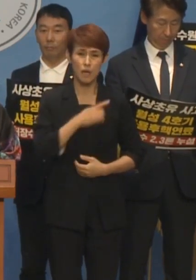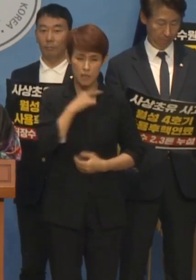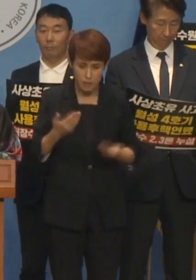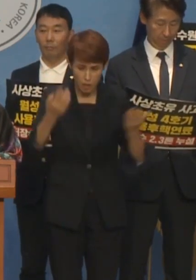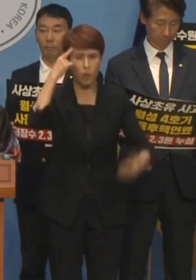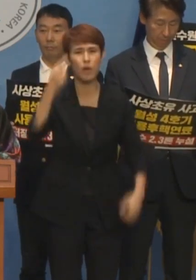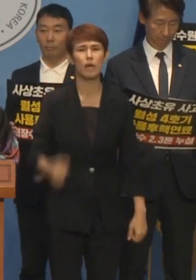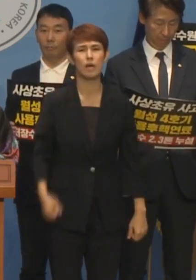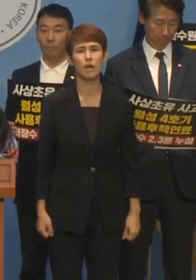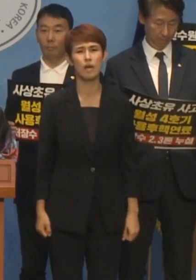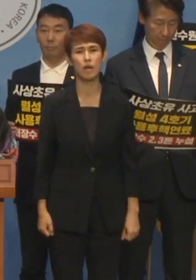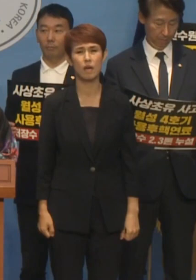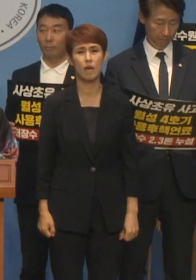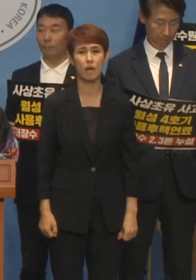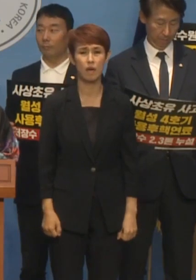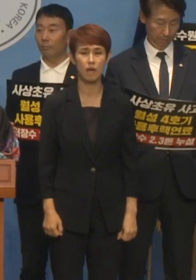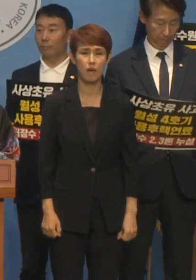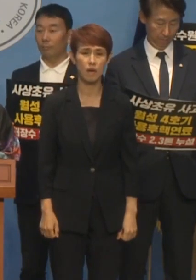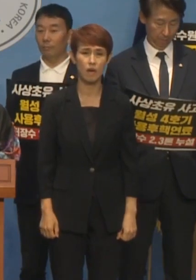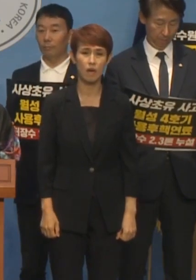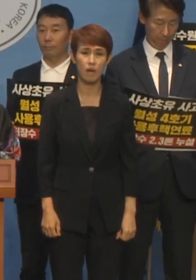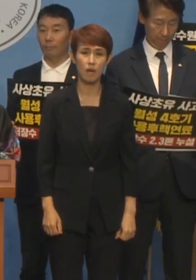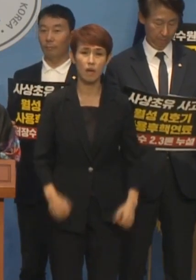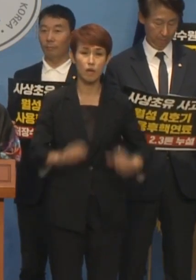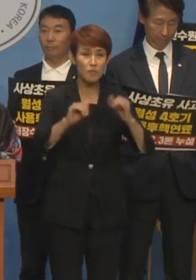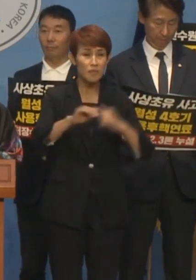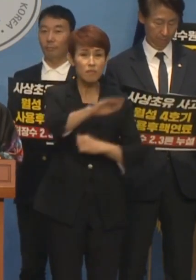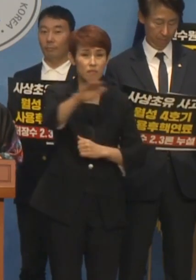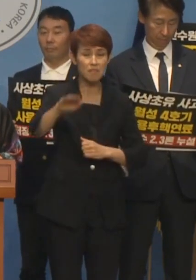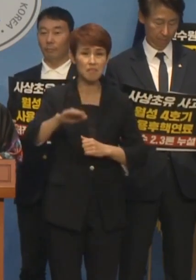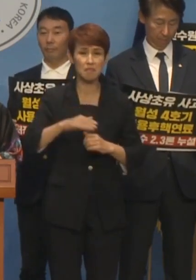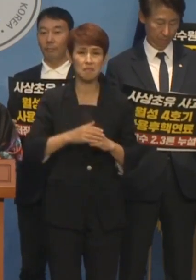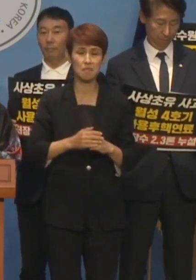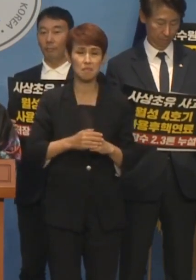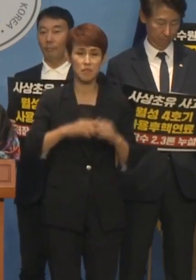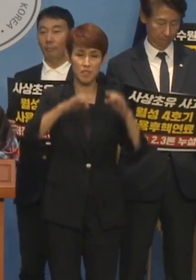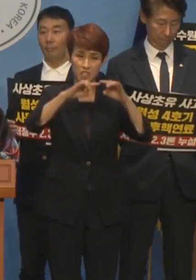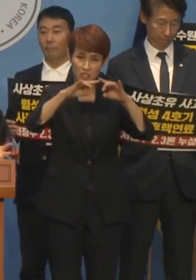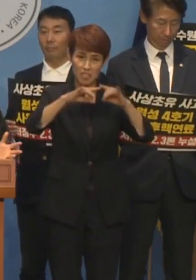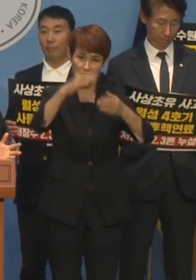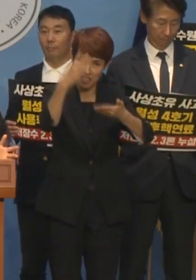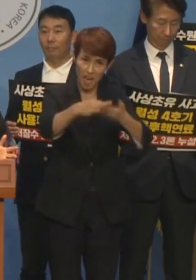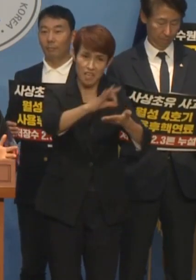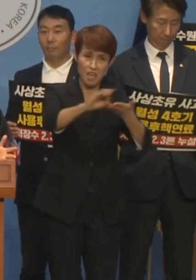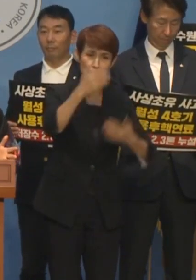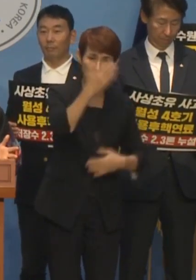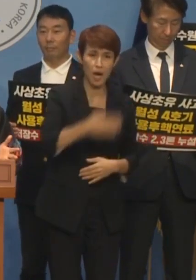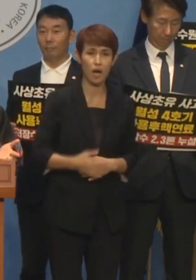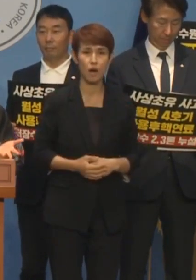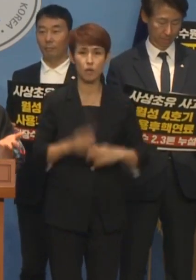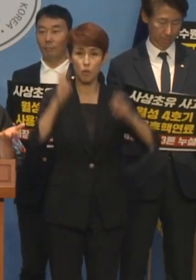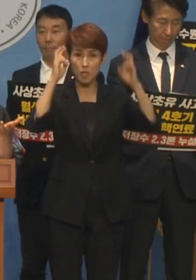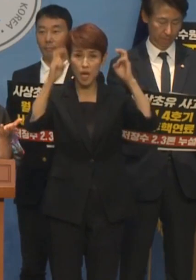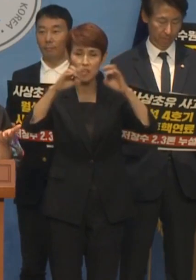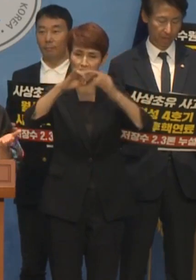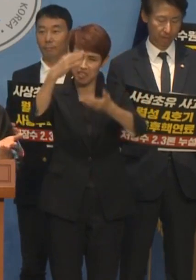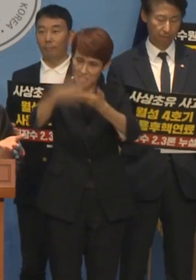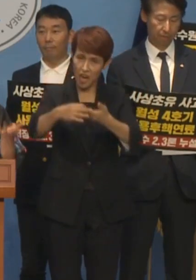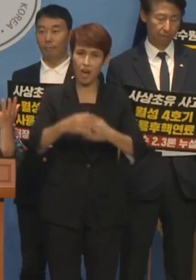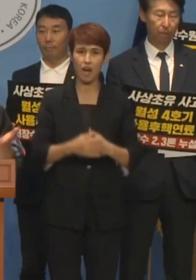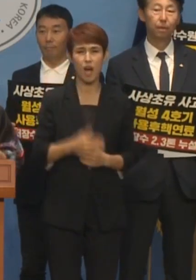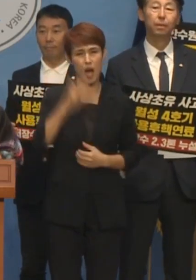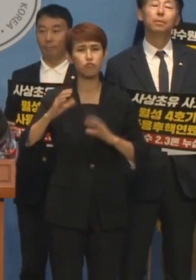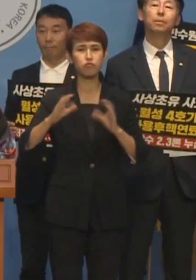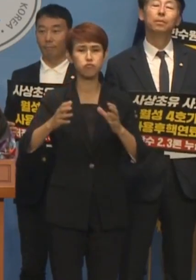됩니까? 국민들 값싼 전기 쓰고 또 기업들 값싼 전기를 해서 정말 우리나라가